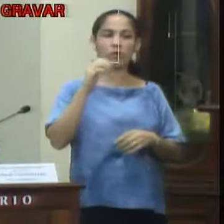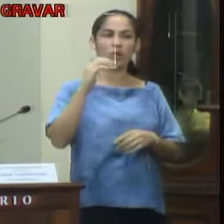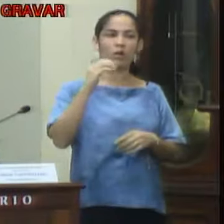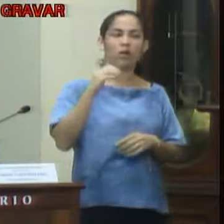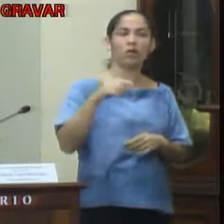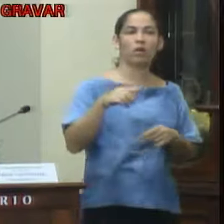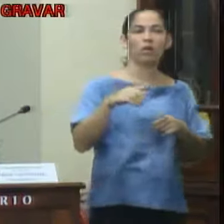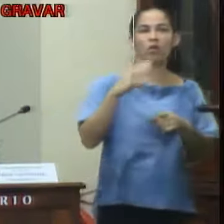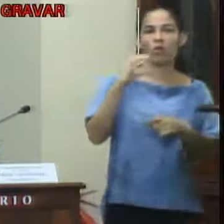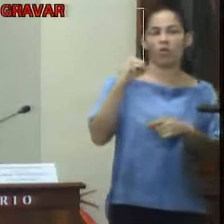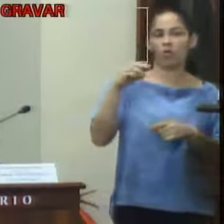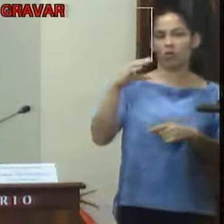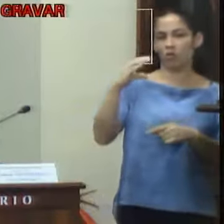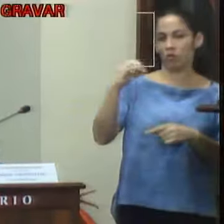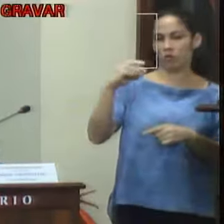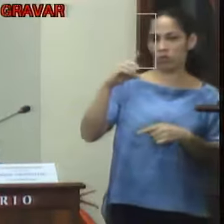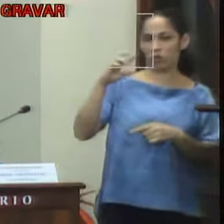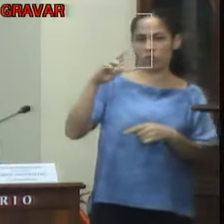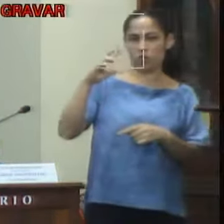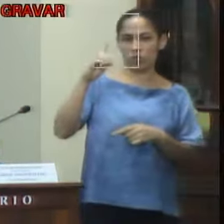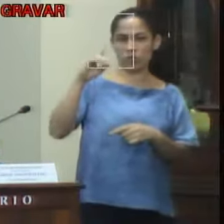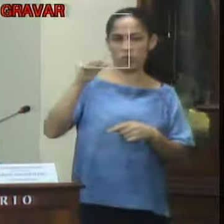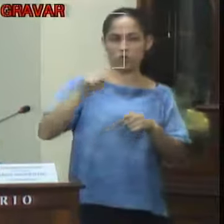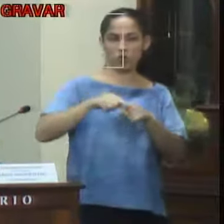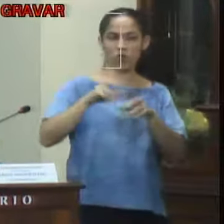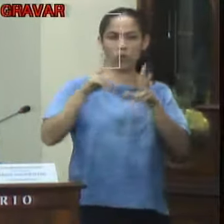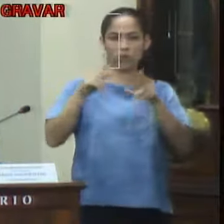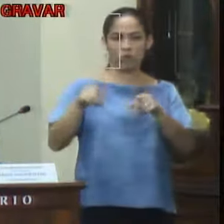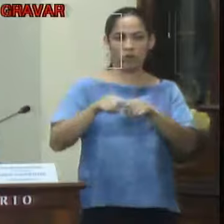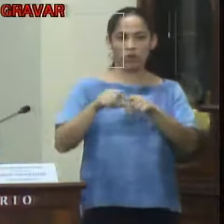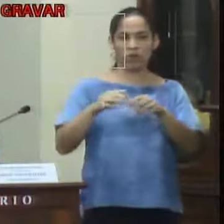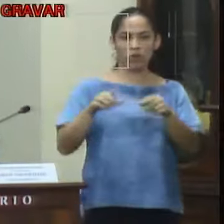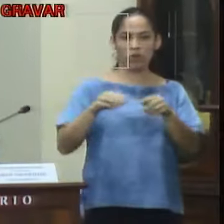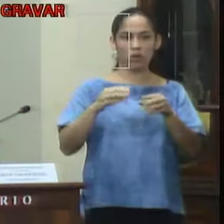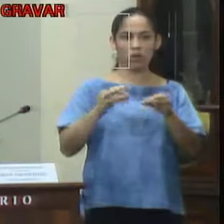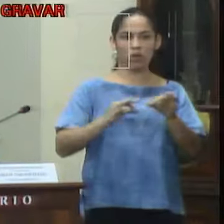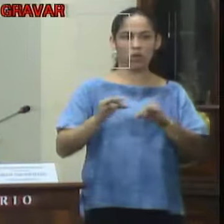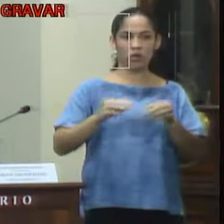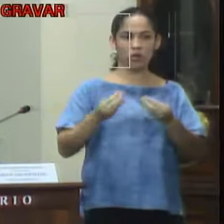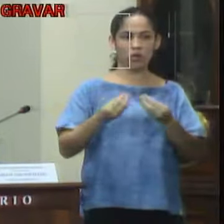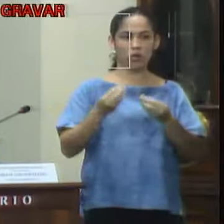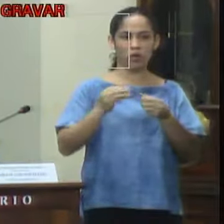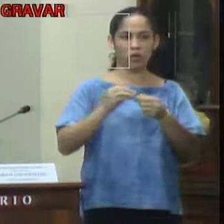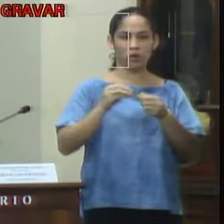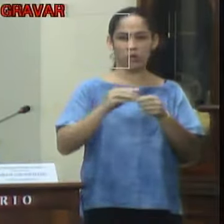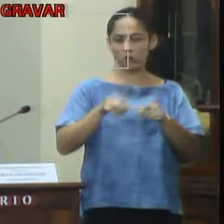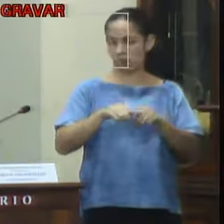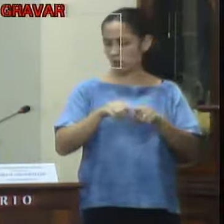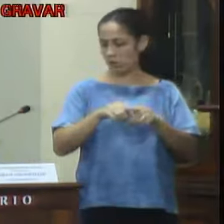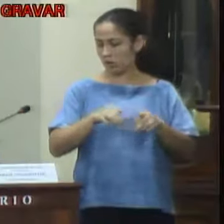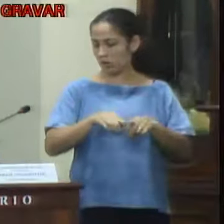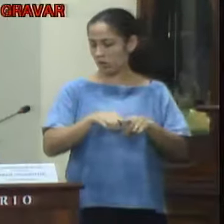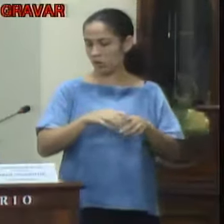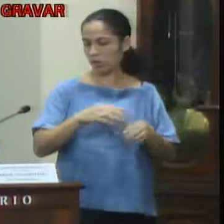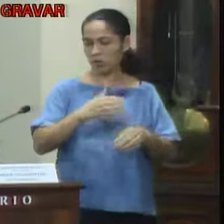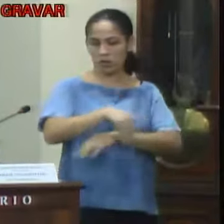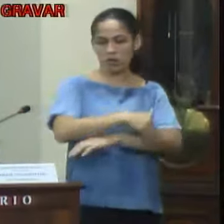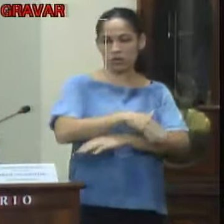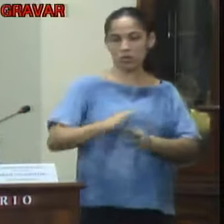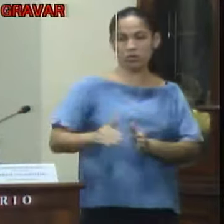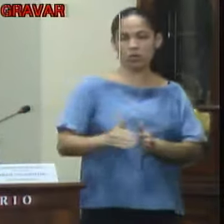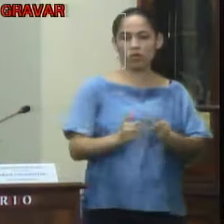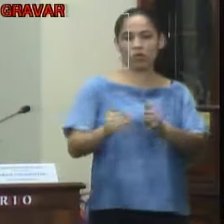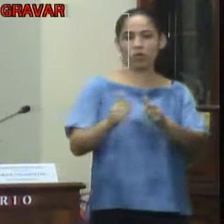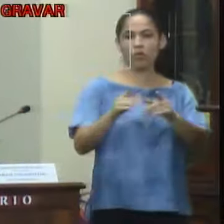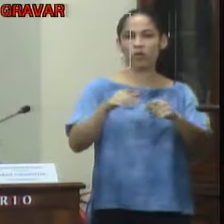Silvestre do Rio Paraíba, ambos localizados no distrito, para implementação de projetos sustentáveis para o uso das margens do Rio Paraíba. A